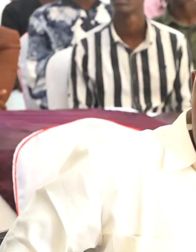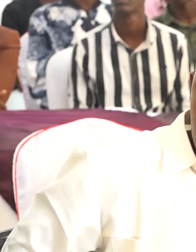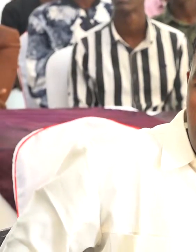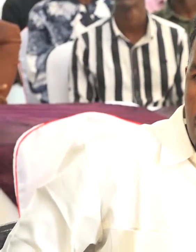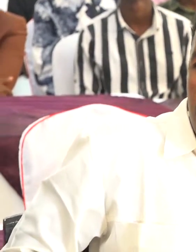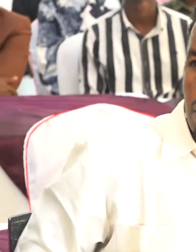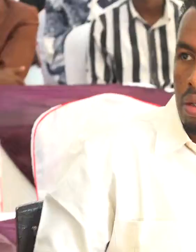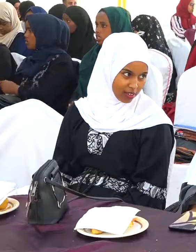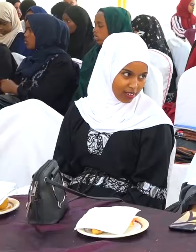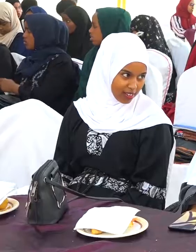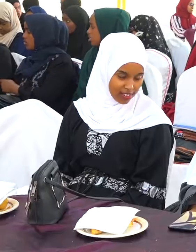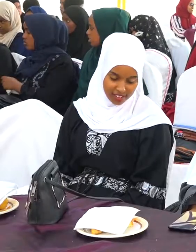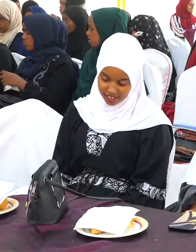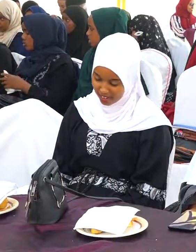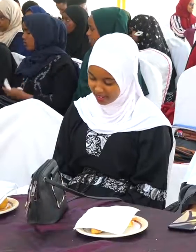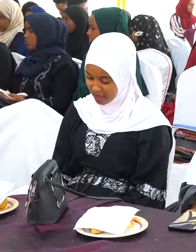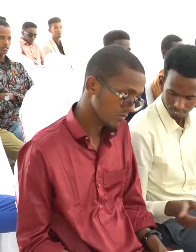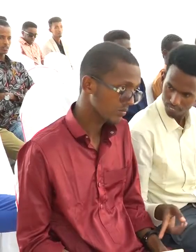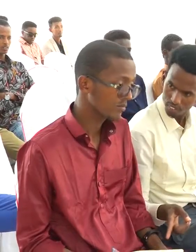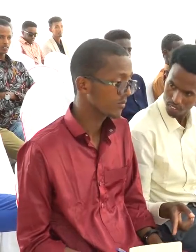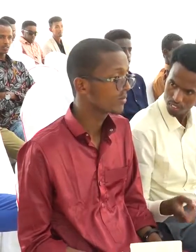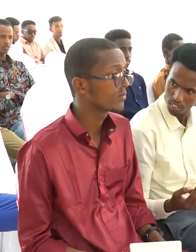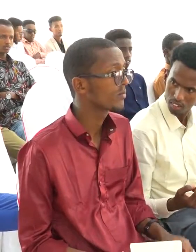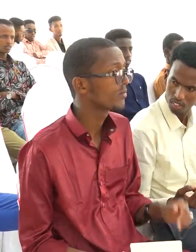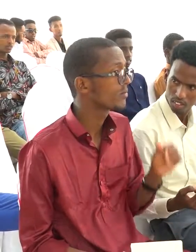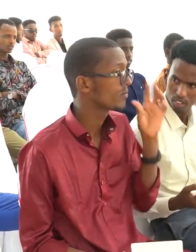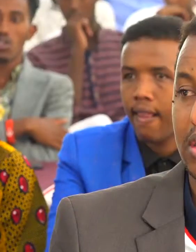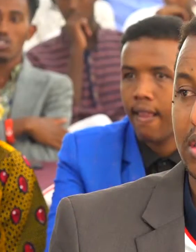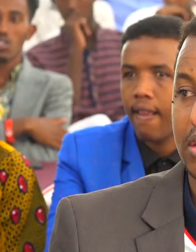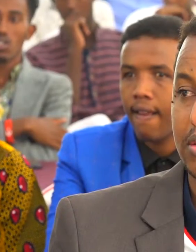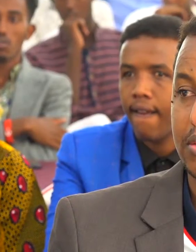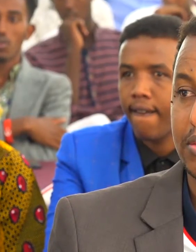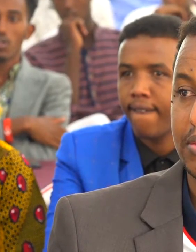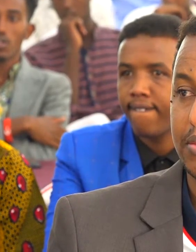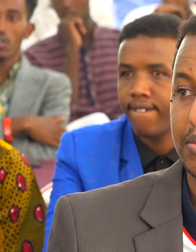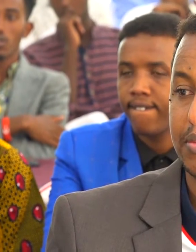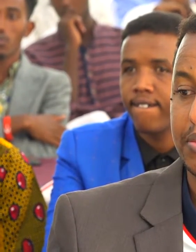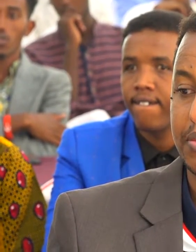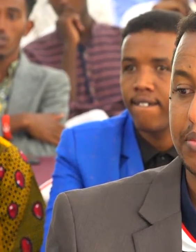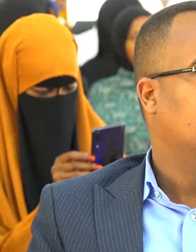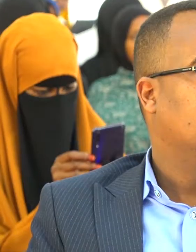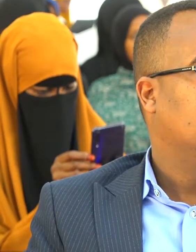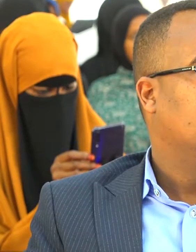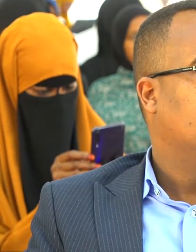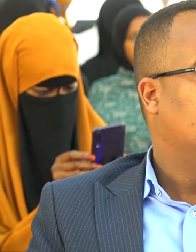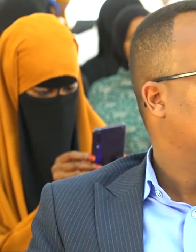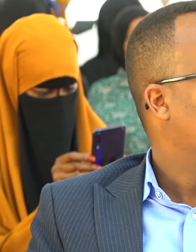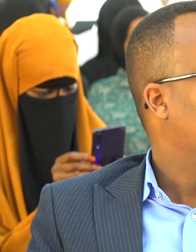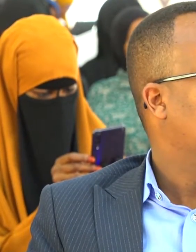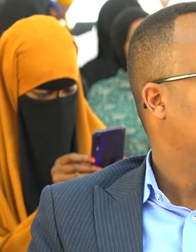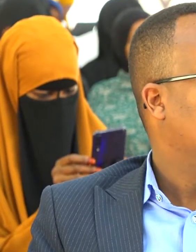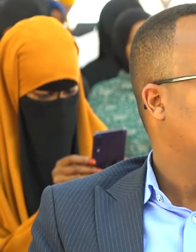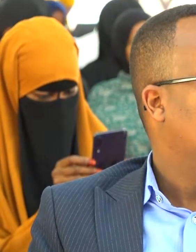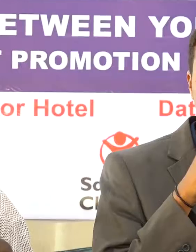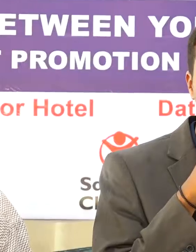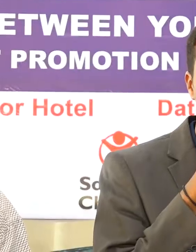la dagaalanka musuqmaasuqa Soomaaliland iyo marti sharaf kale waran waxa halkaasii ka hadlay gudoomiyaha iyo agaasimaha dalada